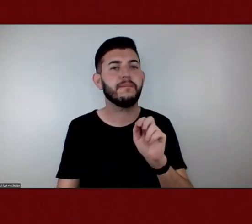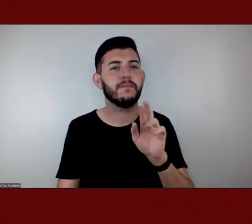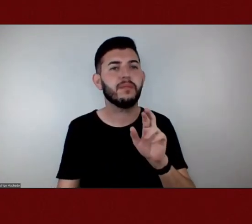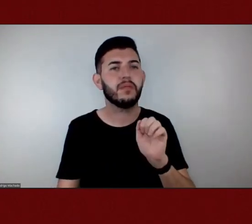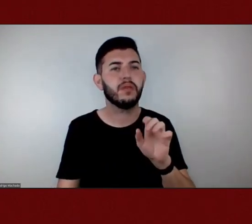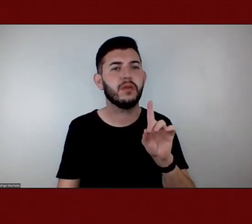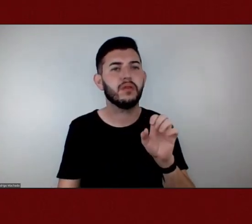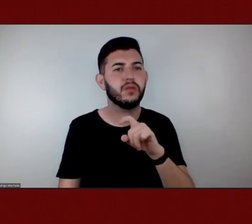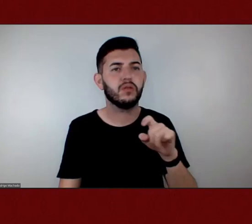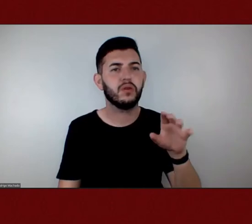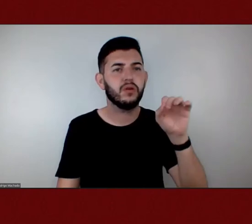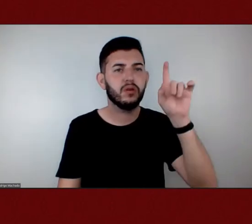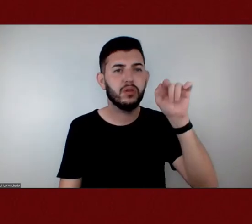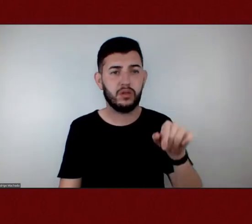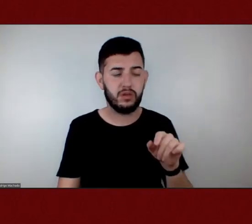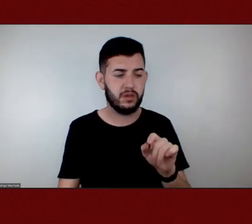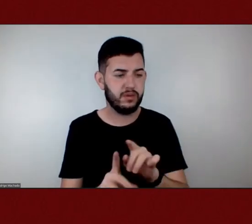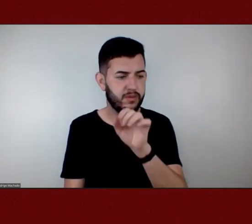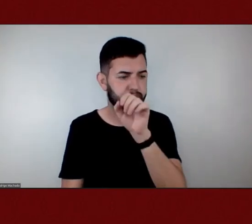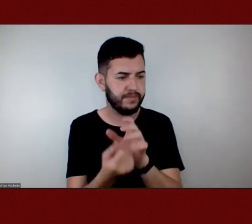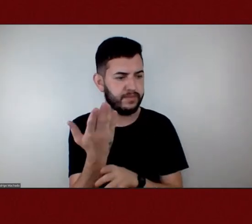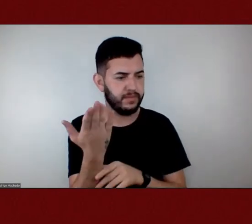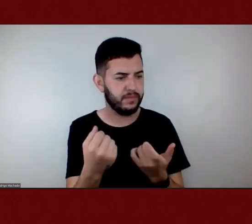seria construído a partir de